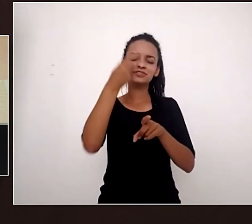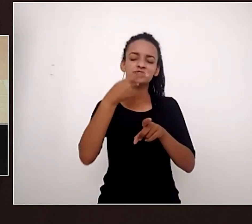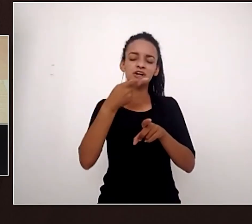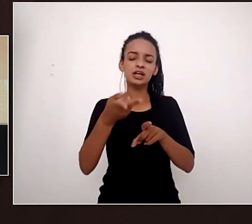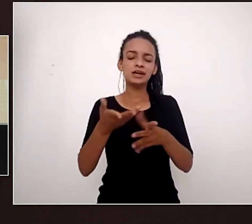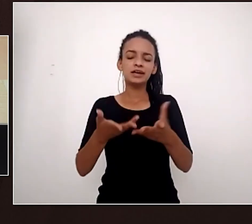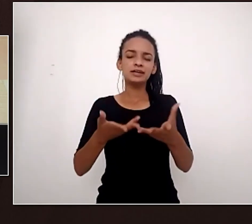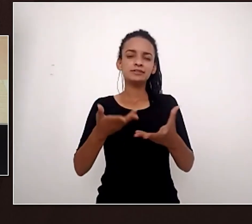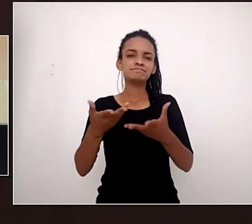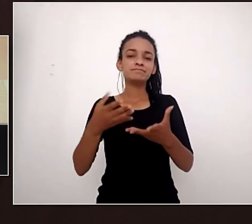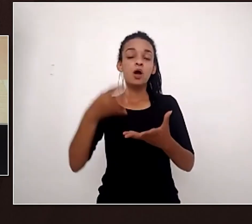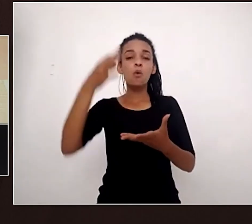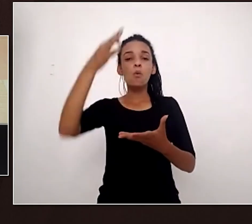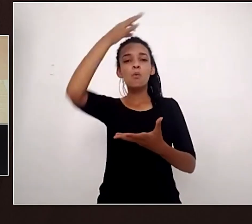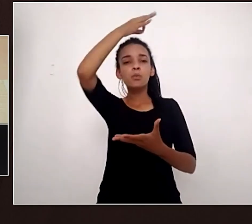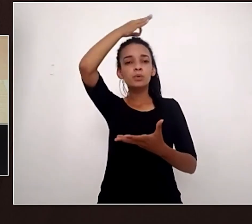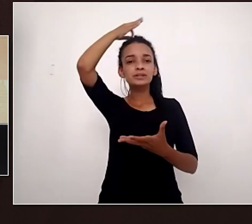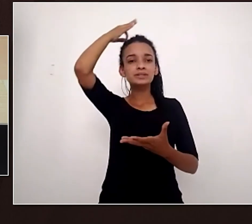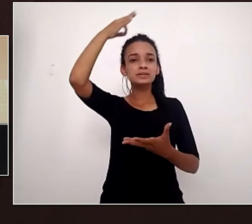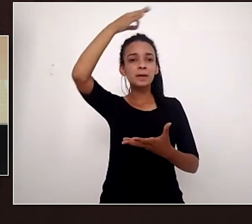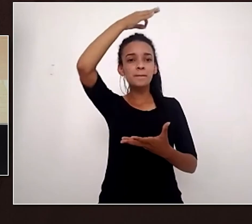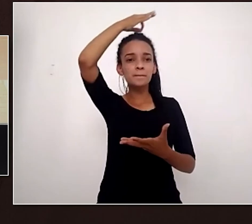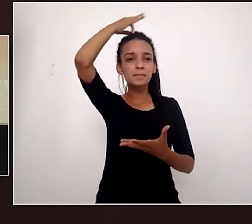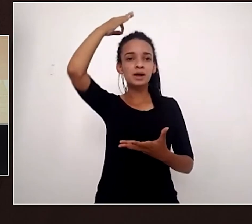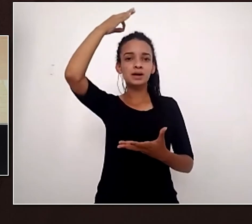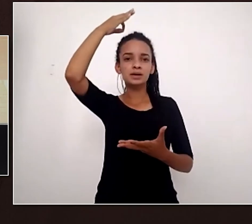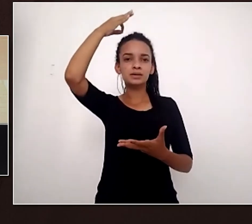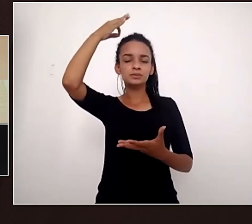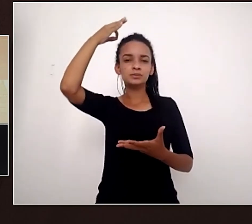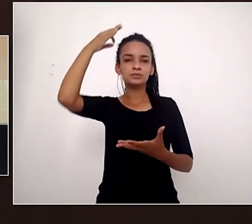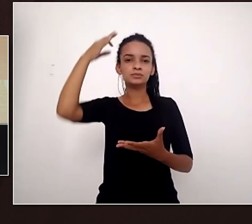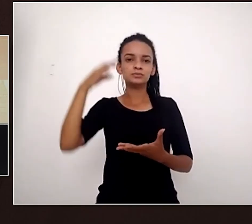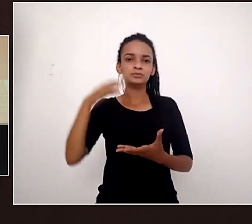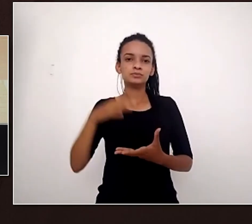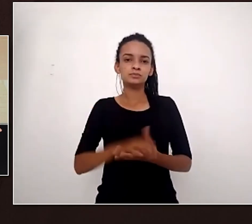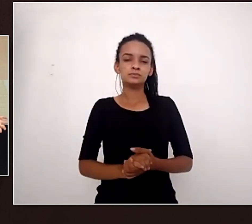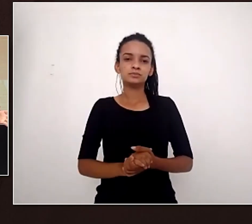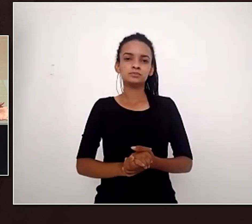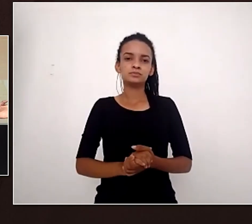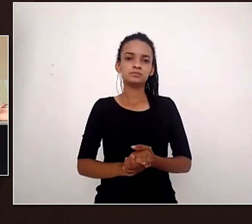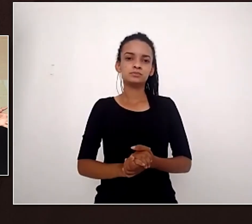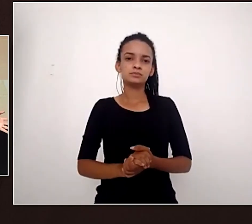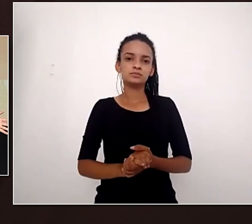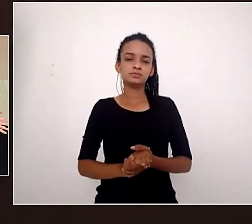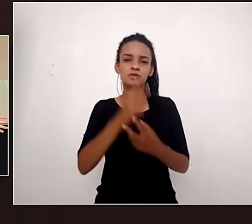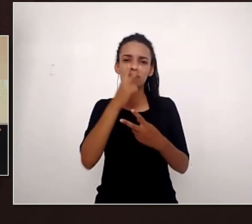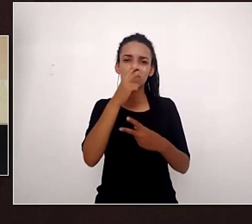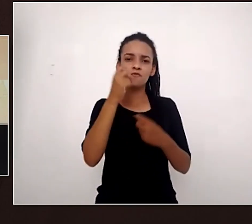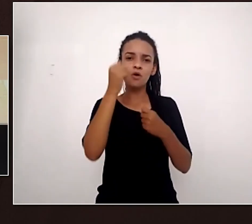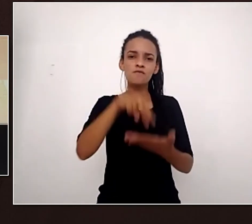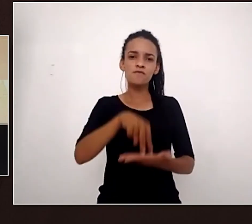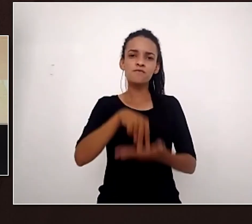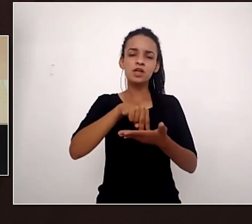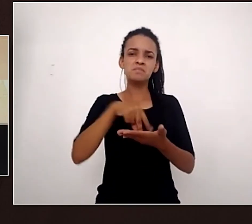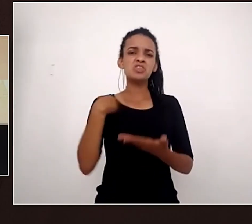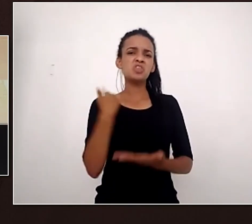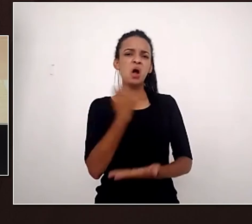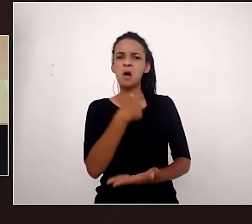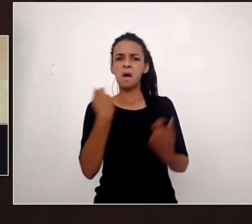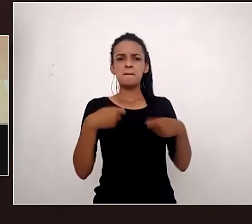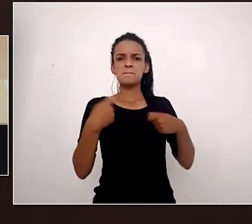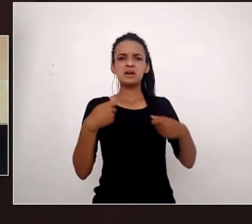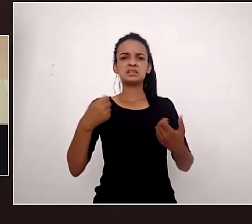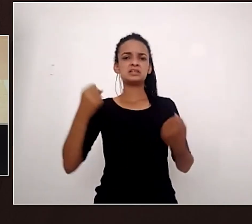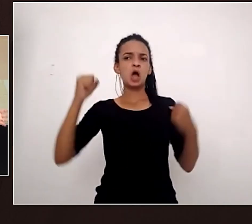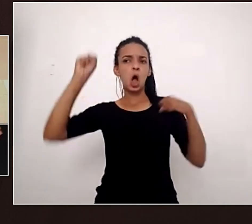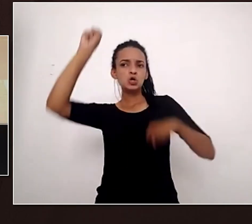Marte. Nós precisamos, irmãos, não precisamos ser heróis, como no tempo do Império Romano,